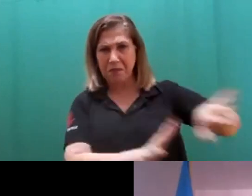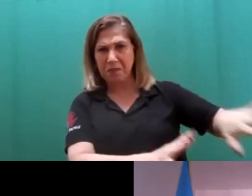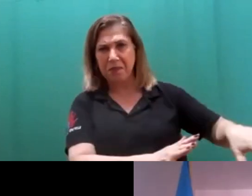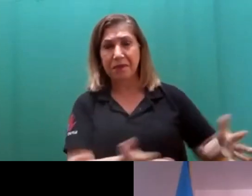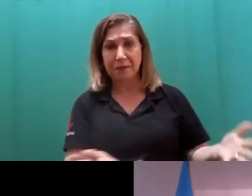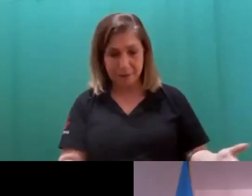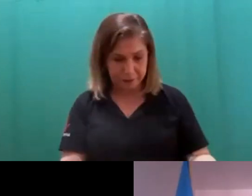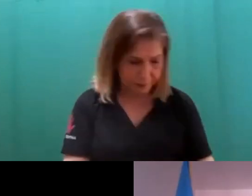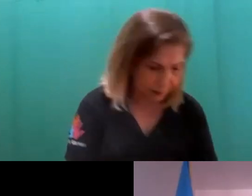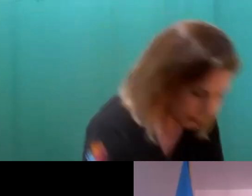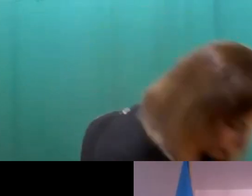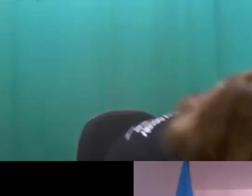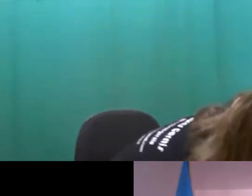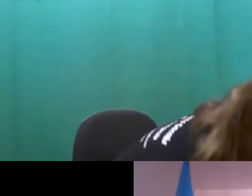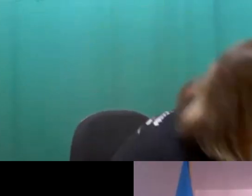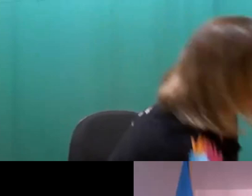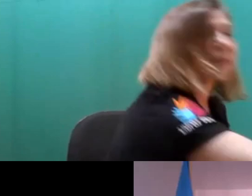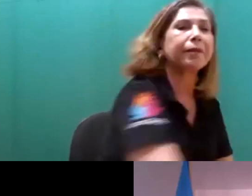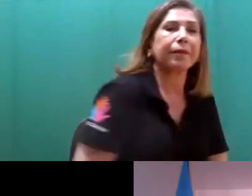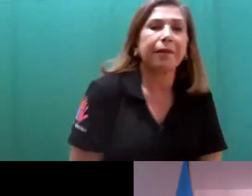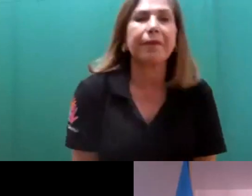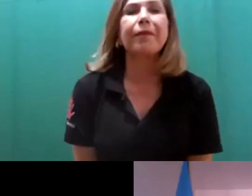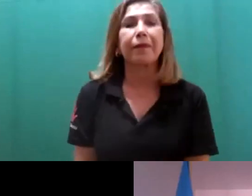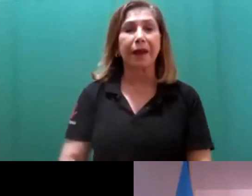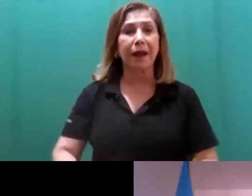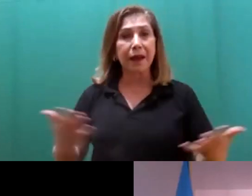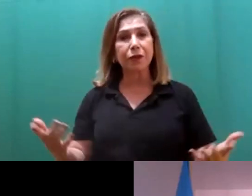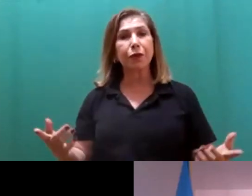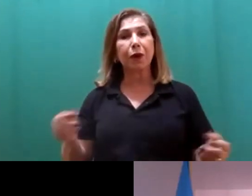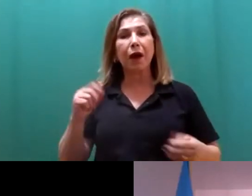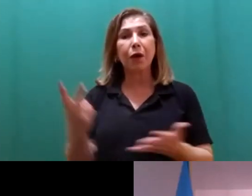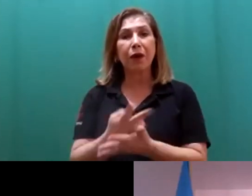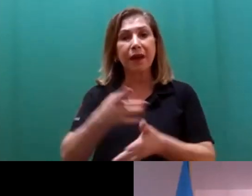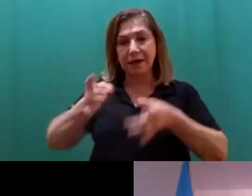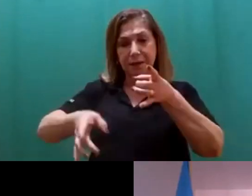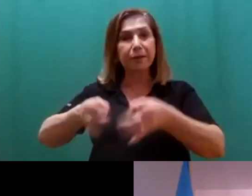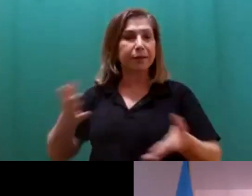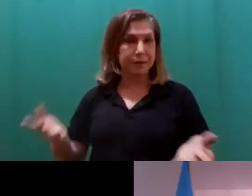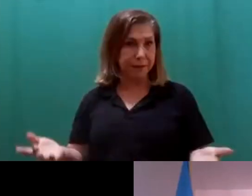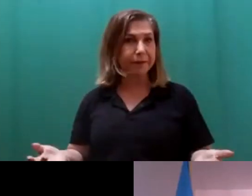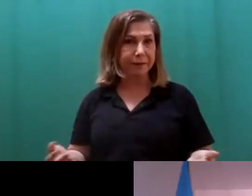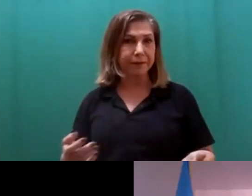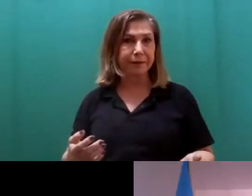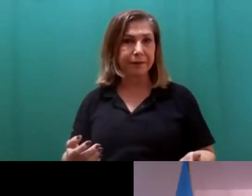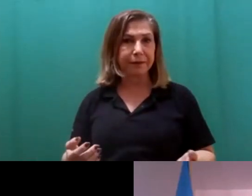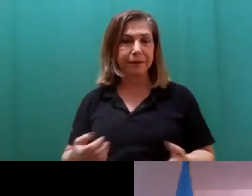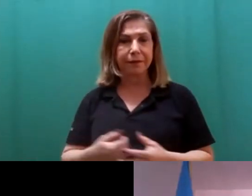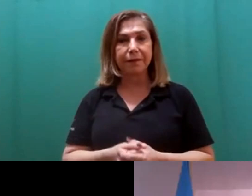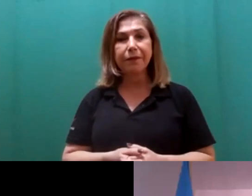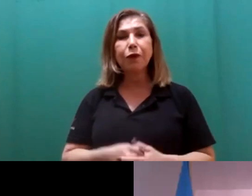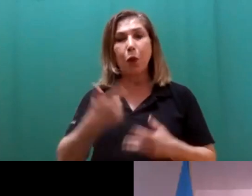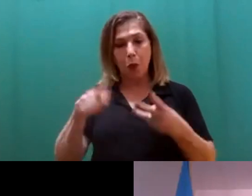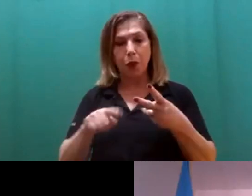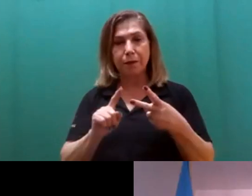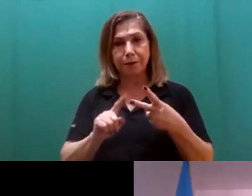selecionados e isso repercute, isso provoca perdas de alimentos. Outro ponto relacionado com o que